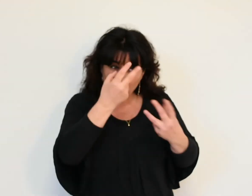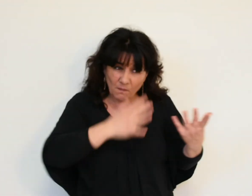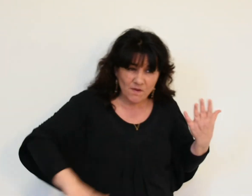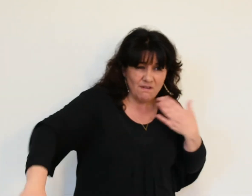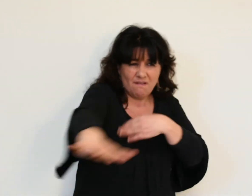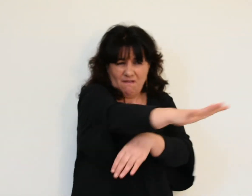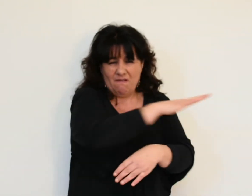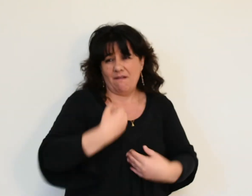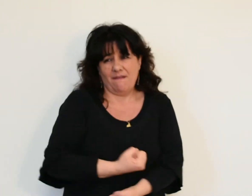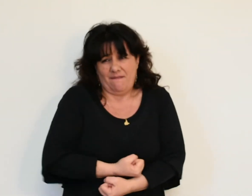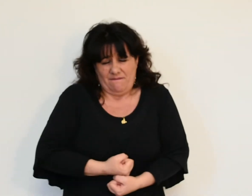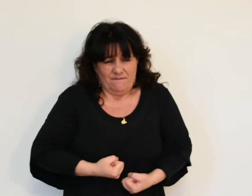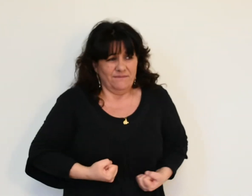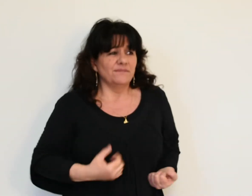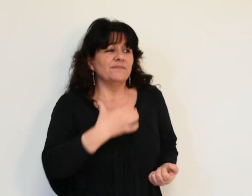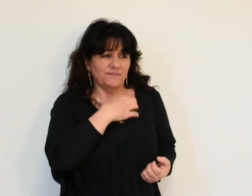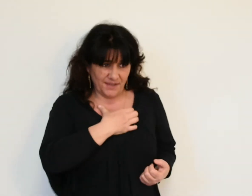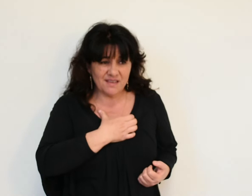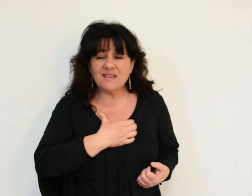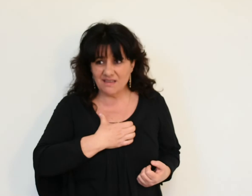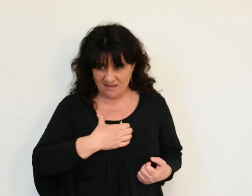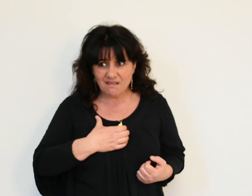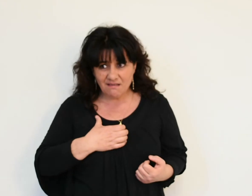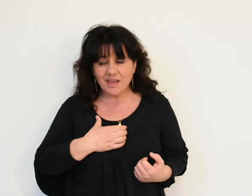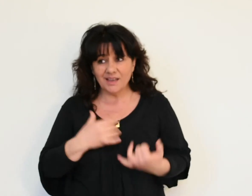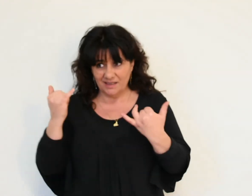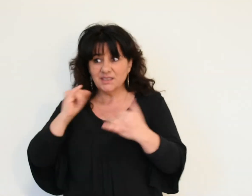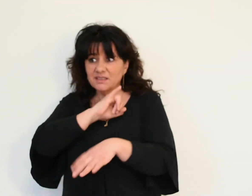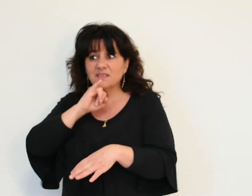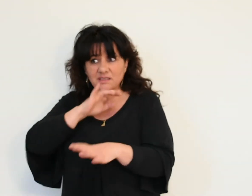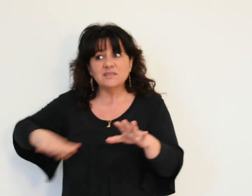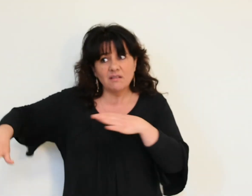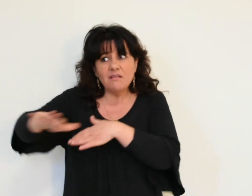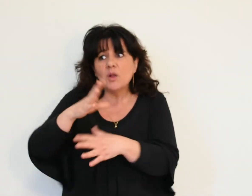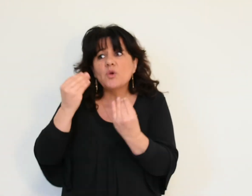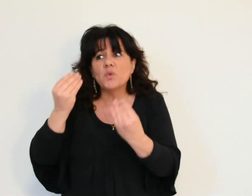terre, il y avait beaucoup de veuves en Israël.